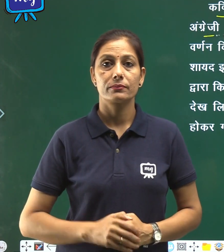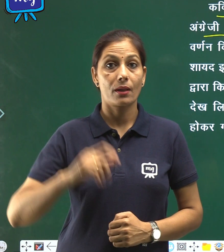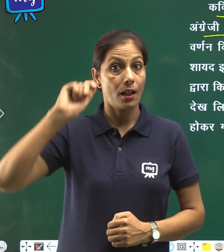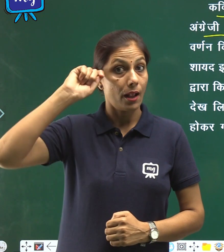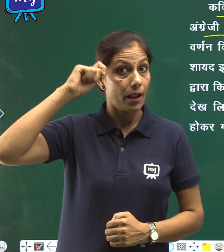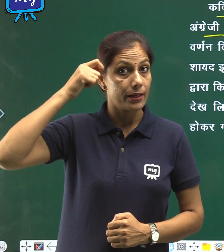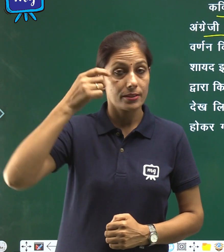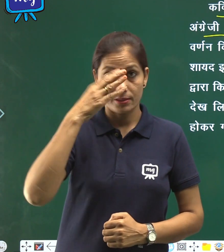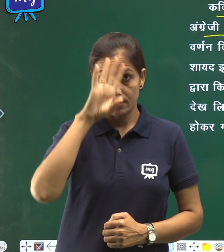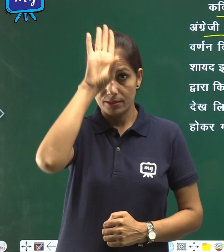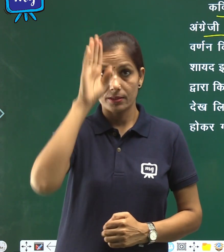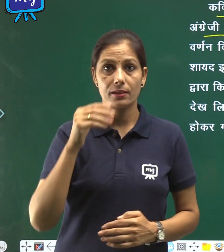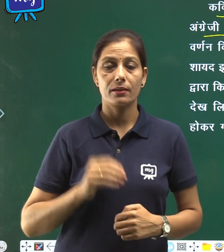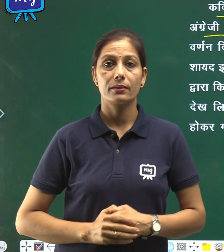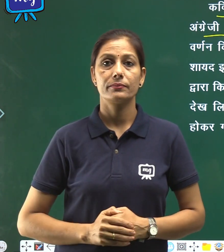अंग्रेजी शासन के